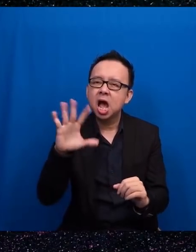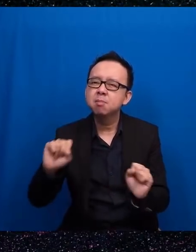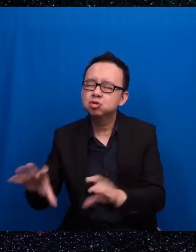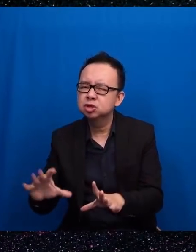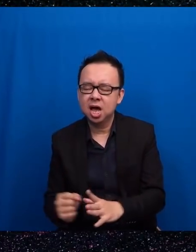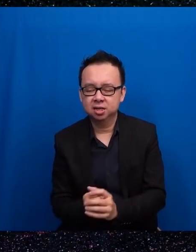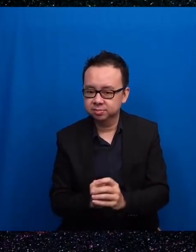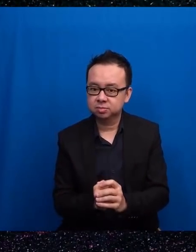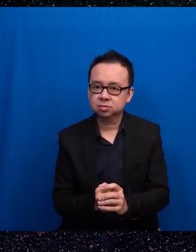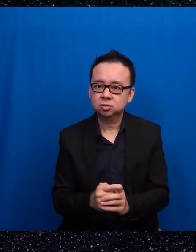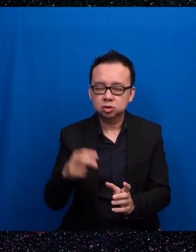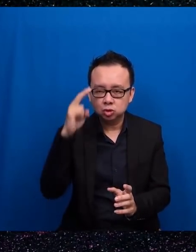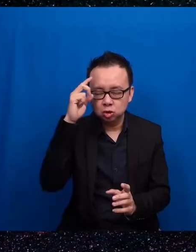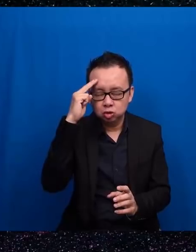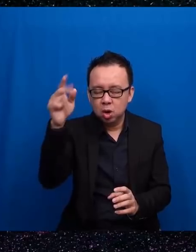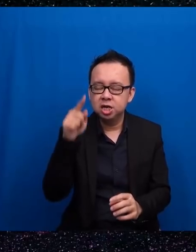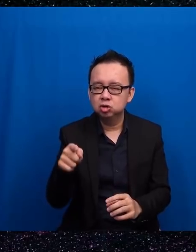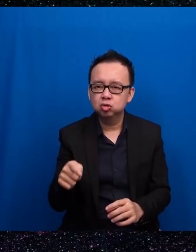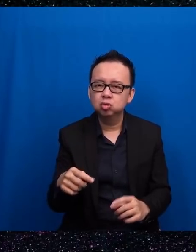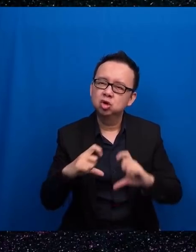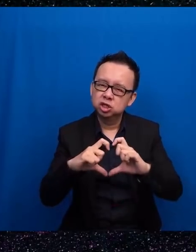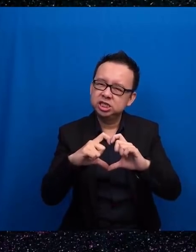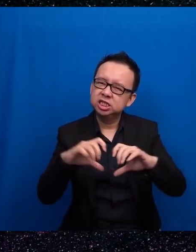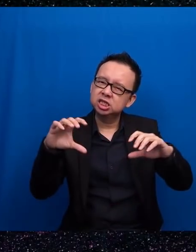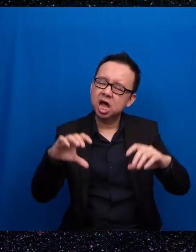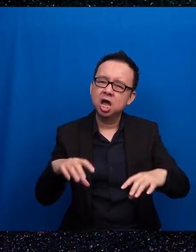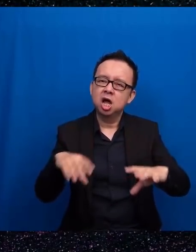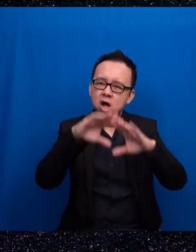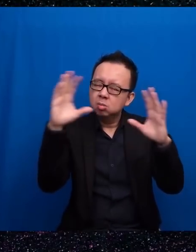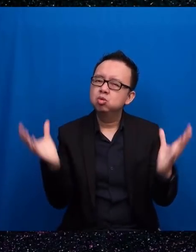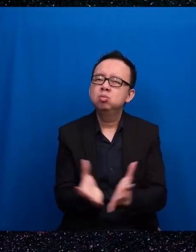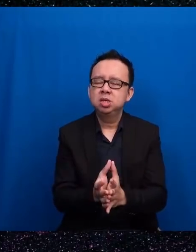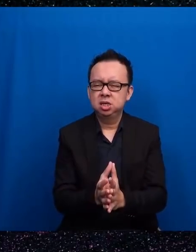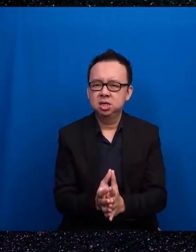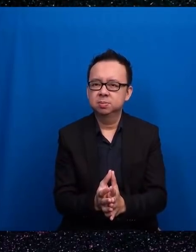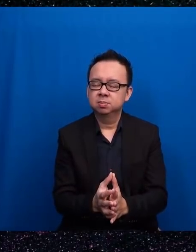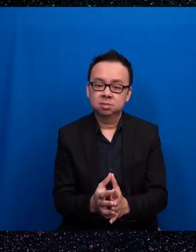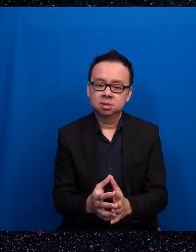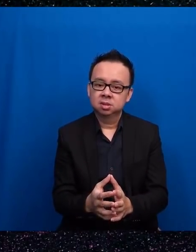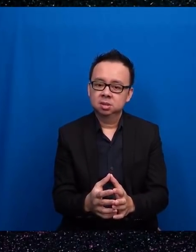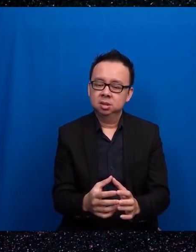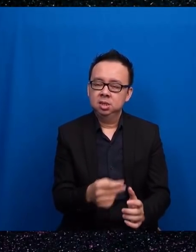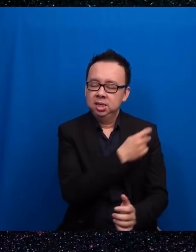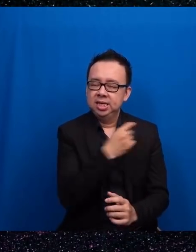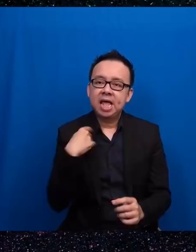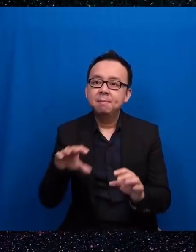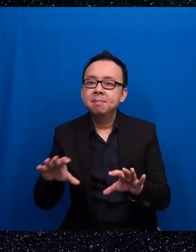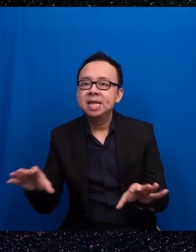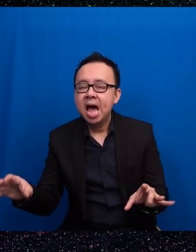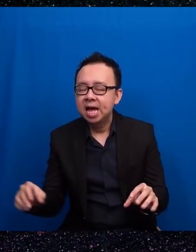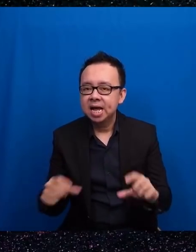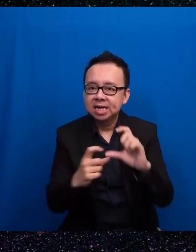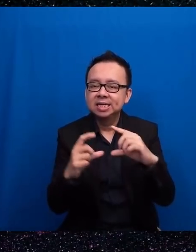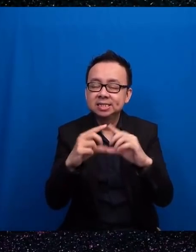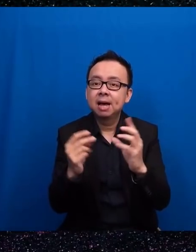Tuhan itu juga cinta bumi loh, bukan cuma cinta orang. Kita nggak boleh menginjak-injak hari Sabat. Kita memelihara Sabat bukan supaya masuk ke sorga. Nah kalau